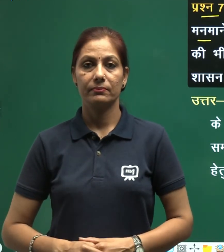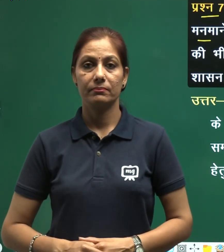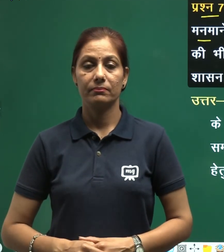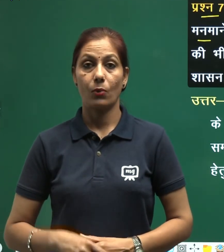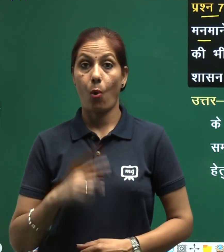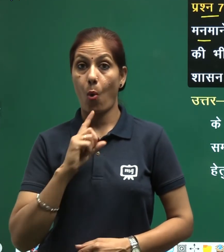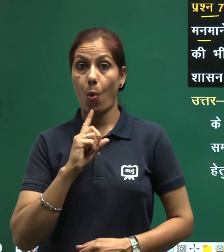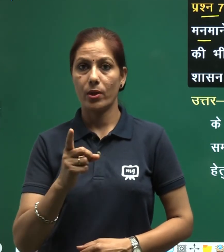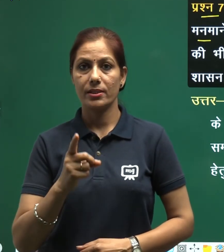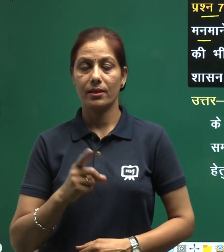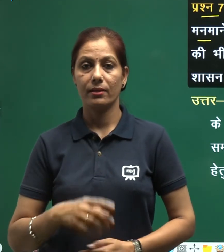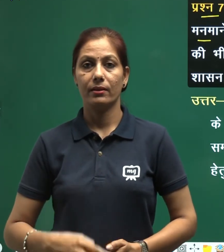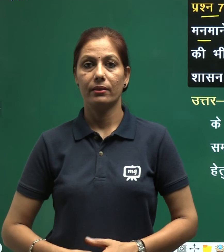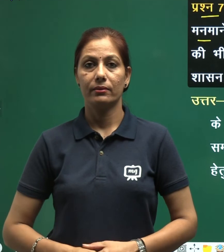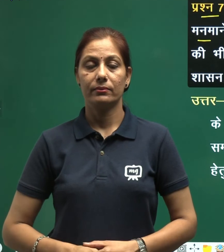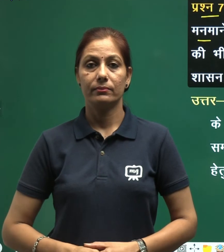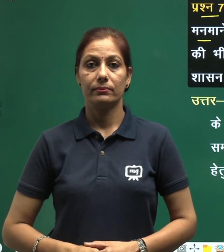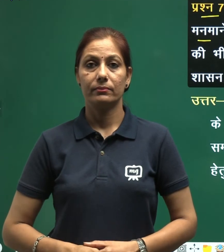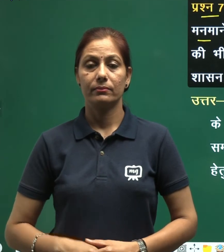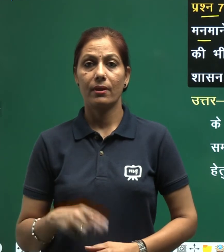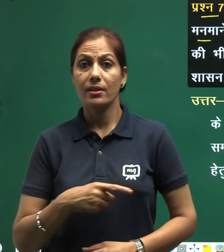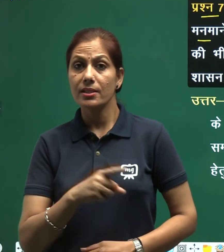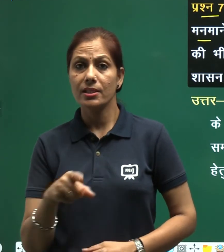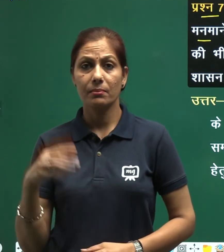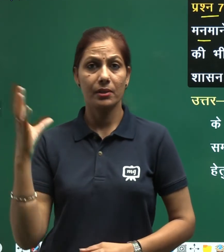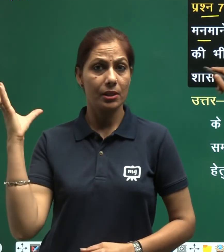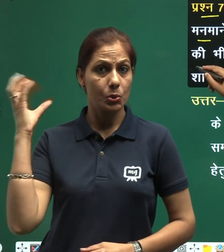हुक्म चलाना, किसी की भी सुनना